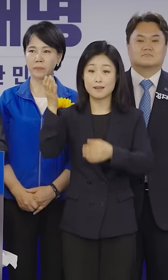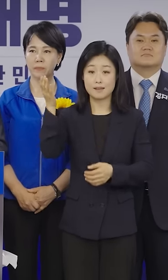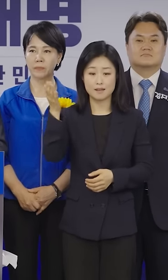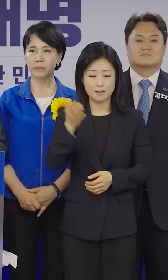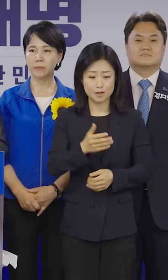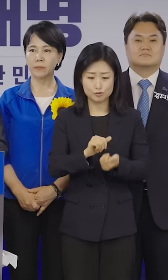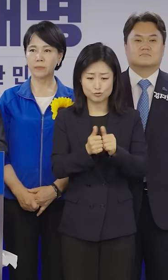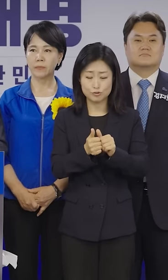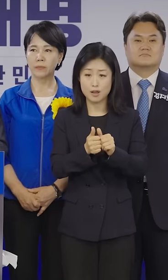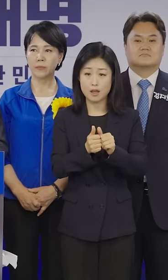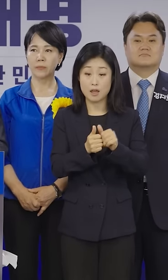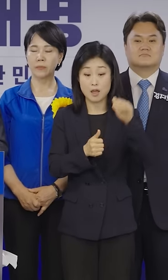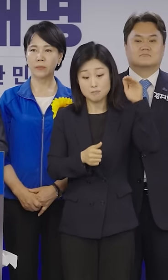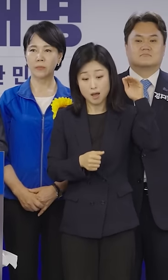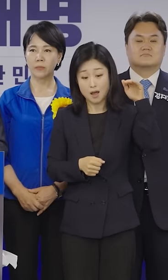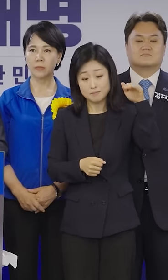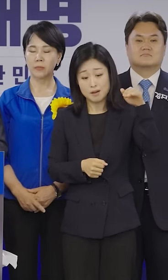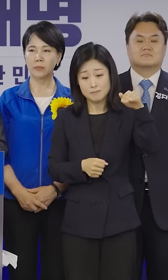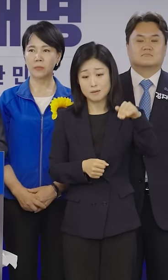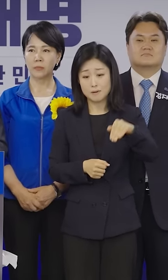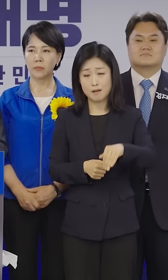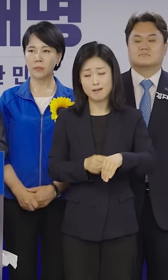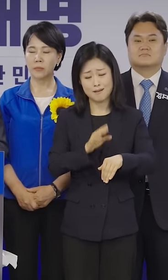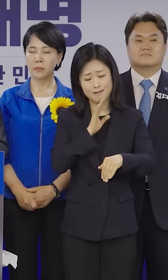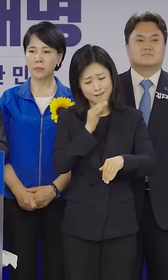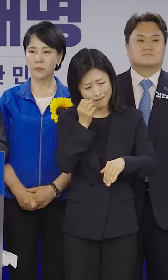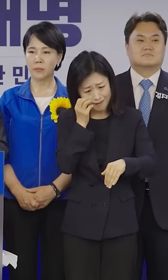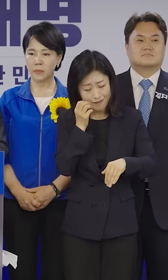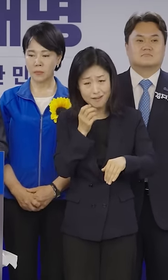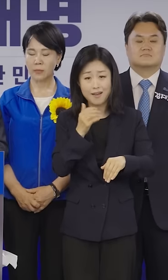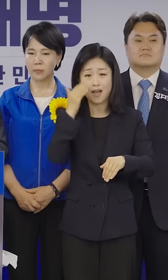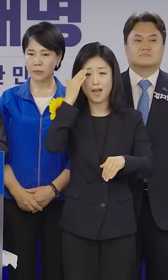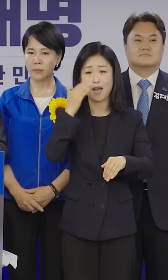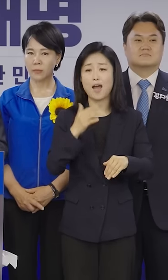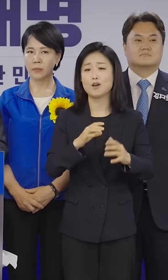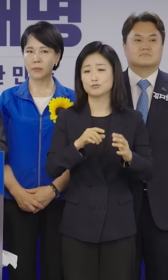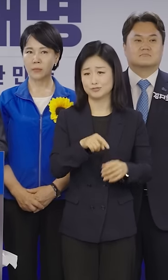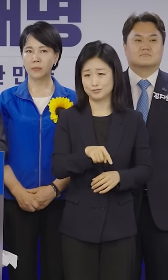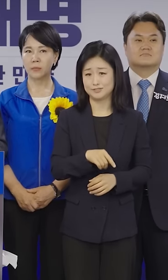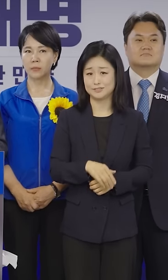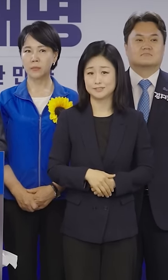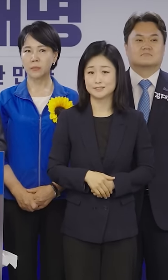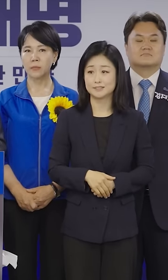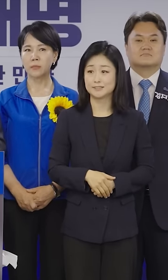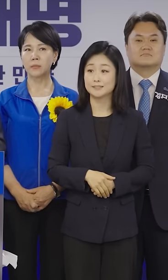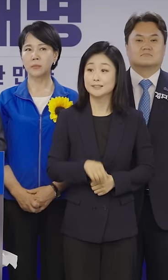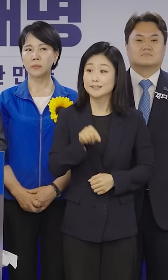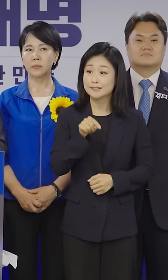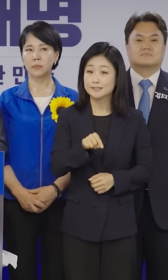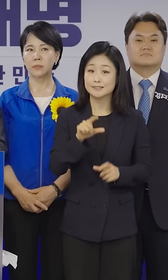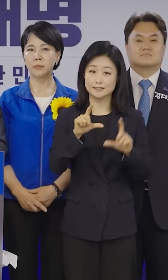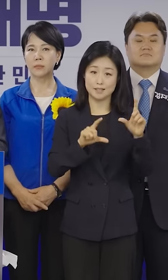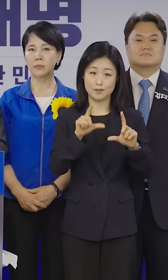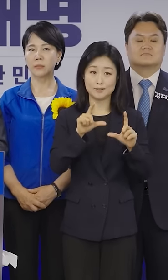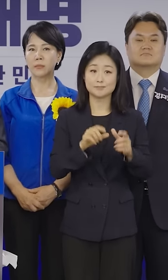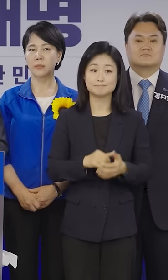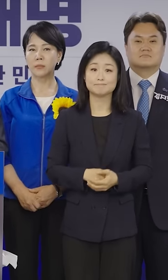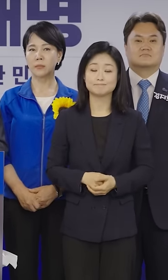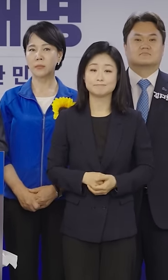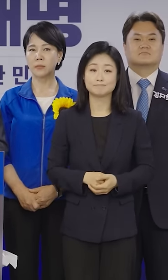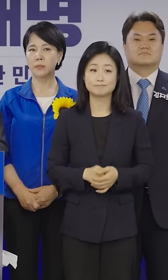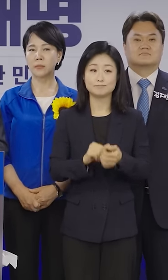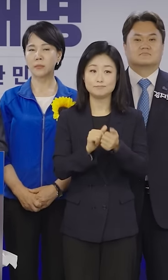주가지수가 떨어지는 정말로 몇 안 되는 나라가 됐죠. 이런 상태에서